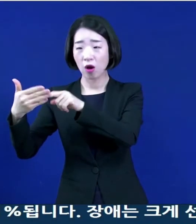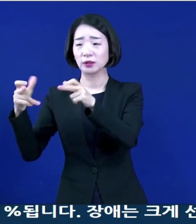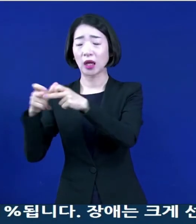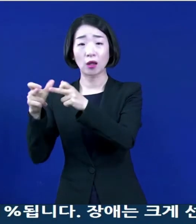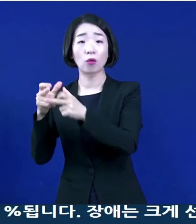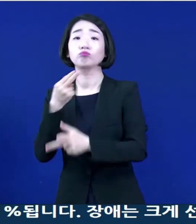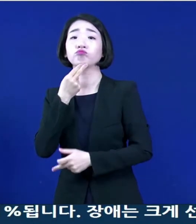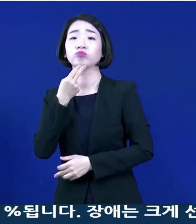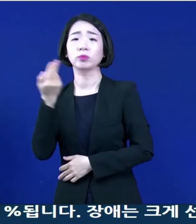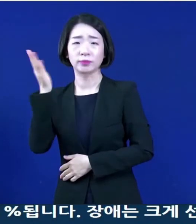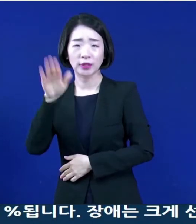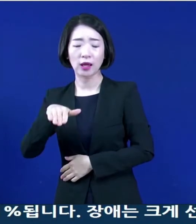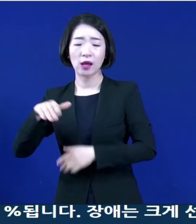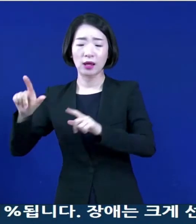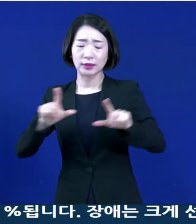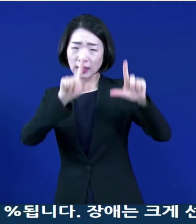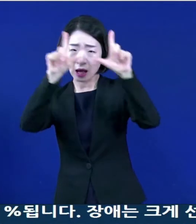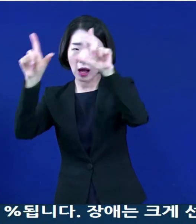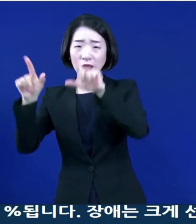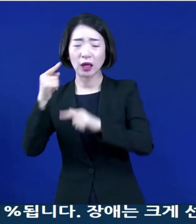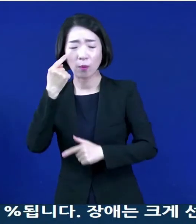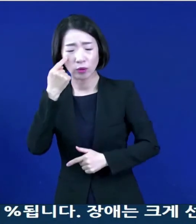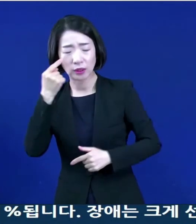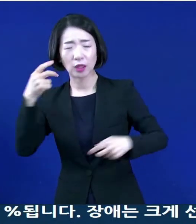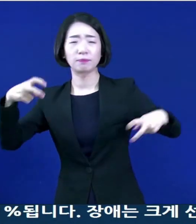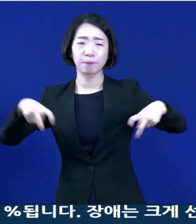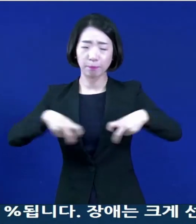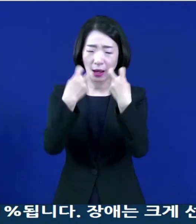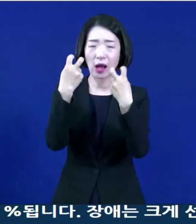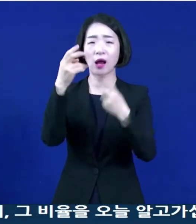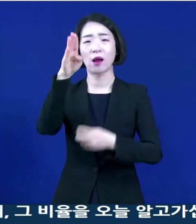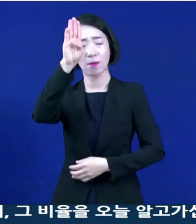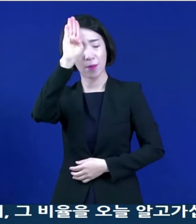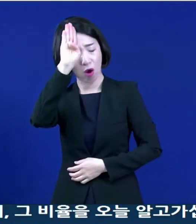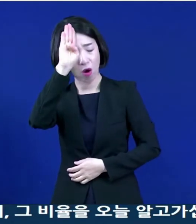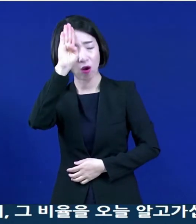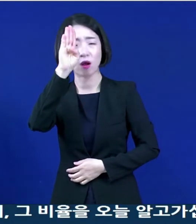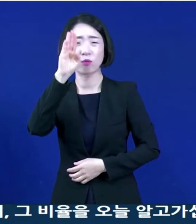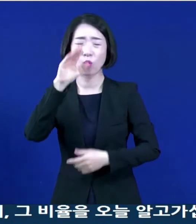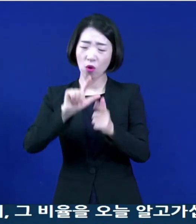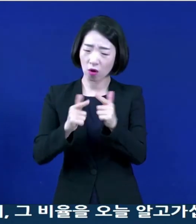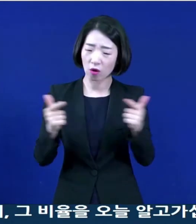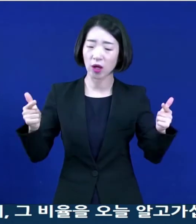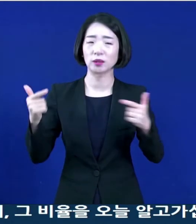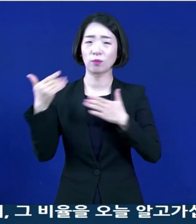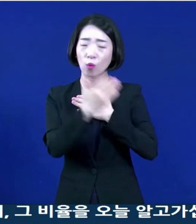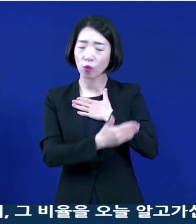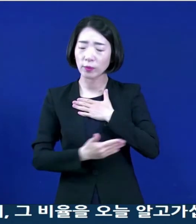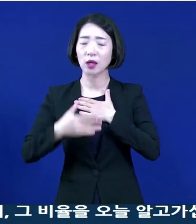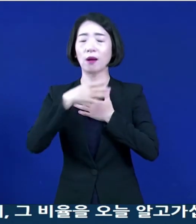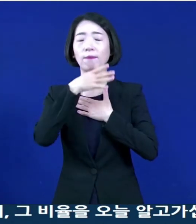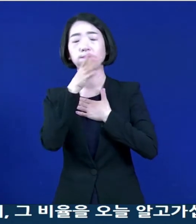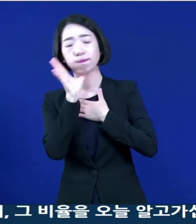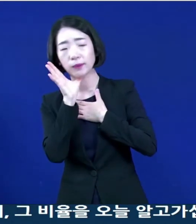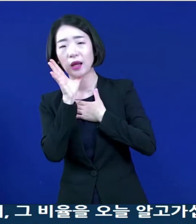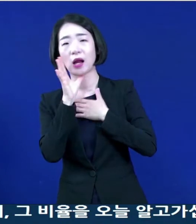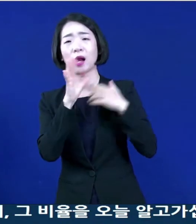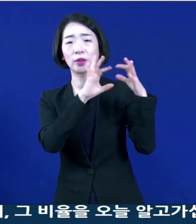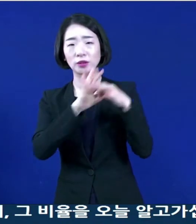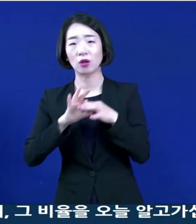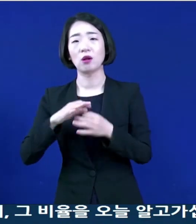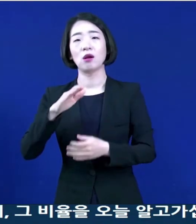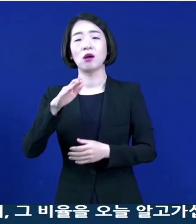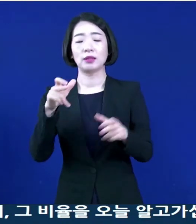과정 속에서 사고를 당하거나 병을 앓거나 아니면 몸이 늙어서 장애